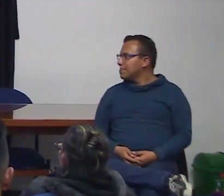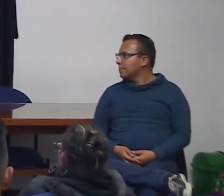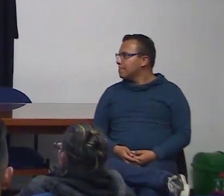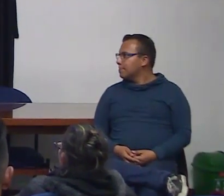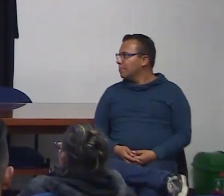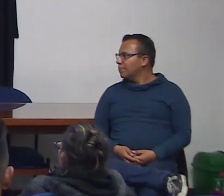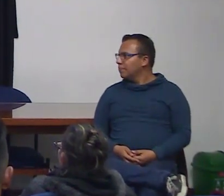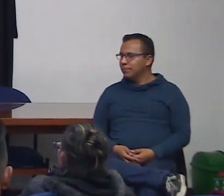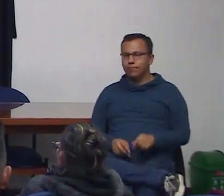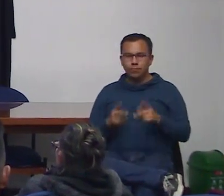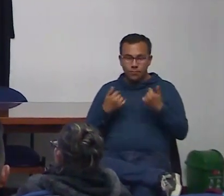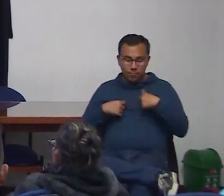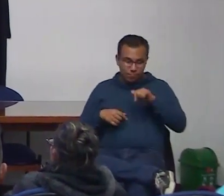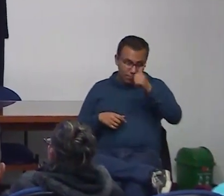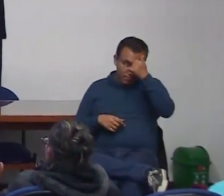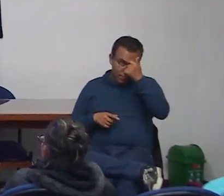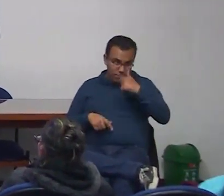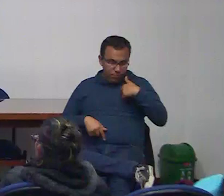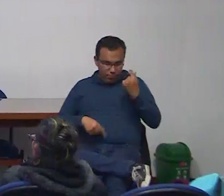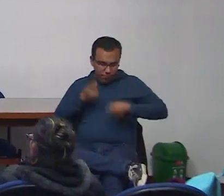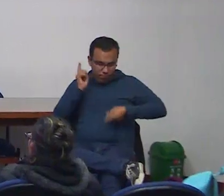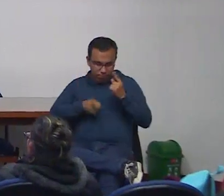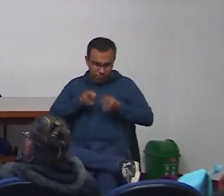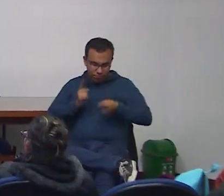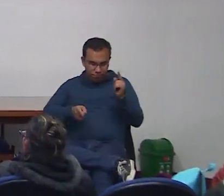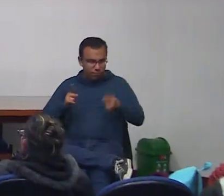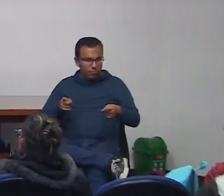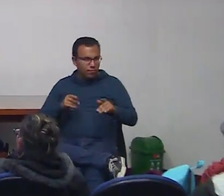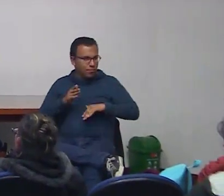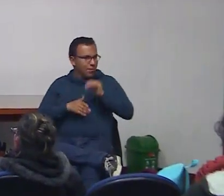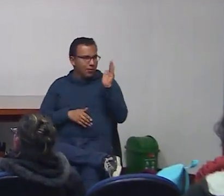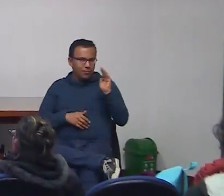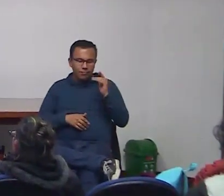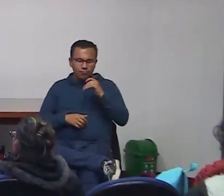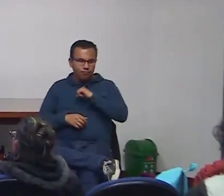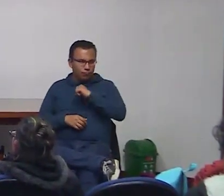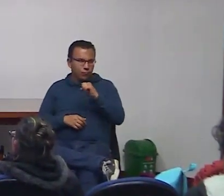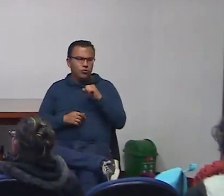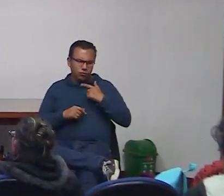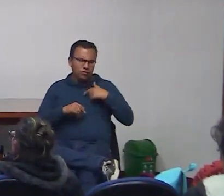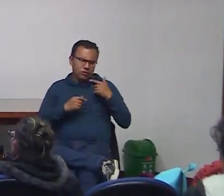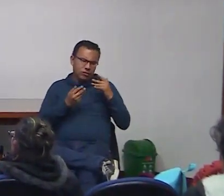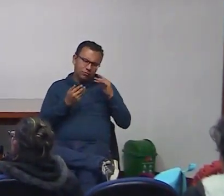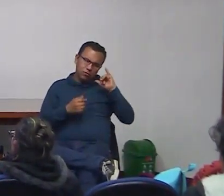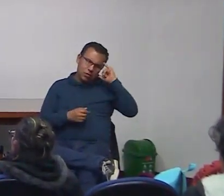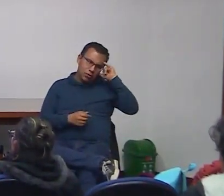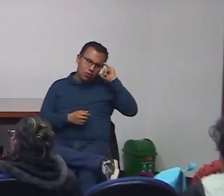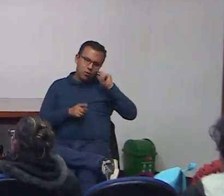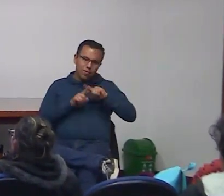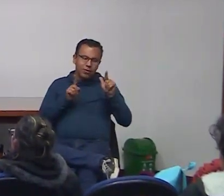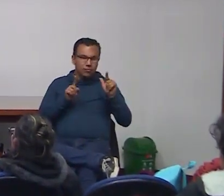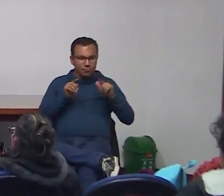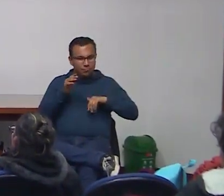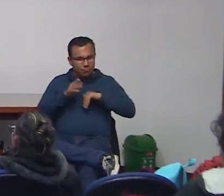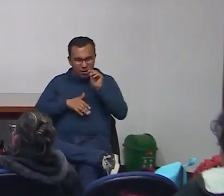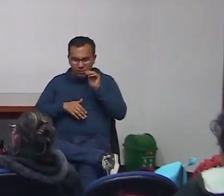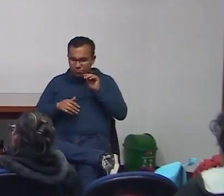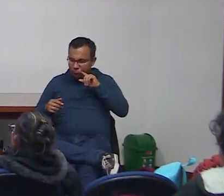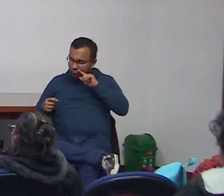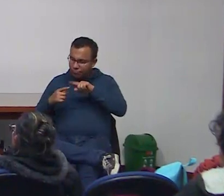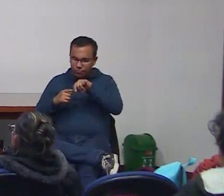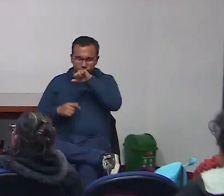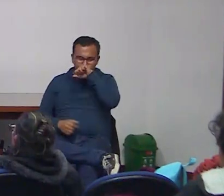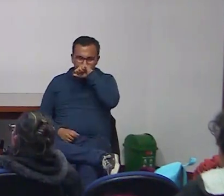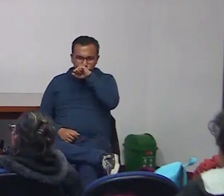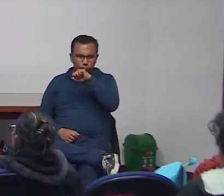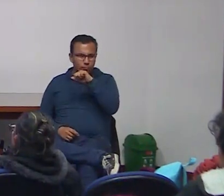o es la batería si yo yo me uní a esto fue porque pues estudié una carrera que está relacionada con esto pero realmente pues mi pasión